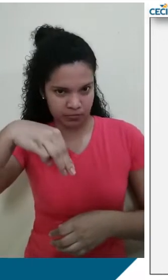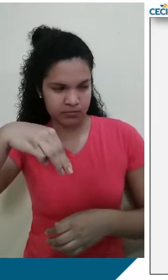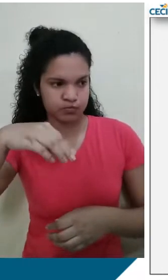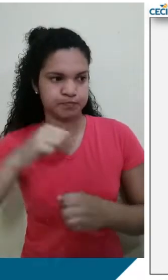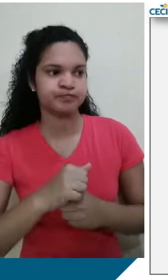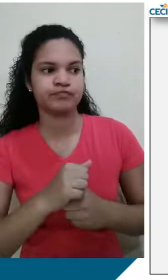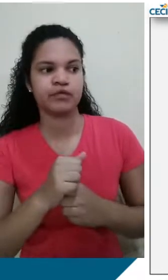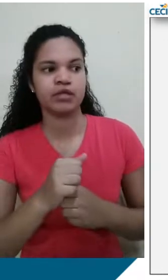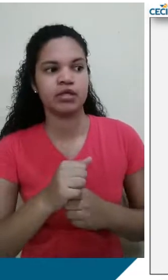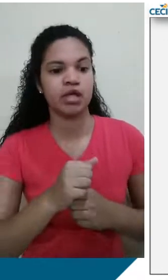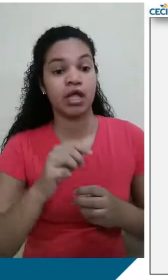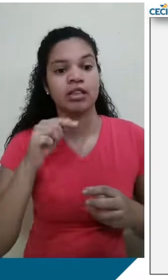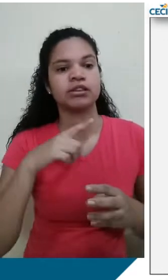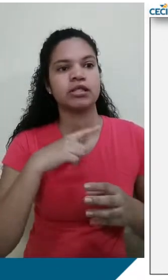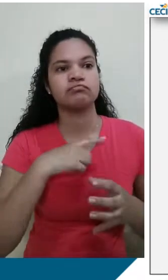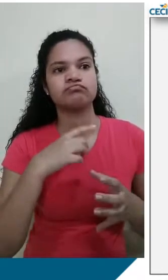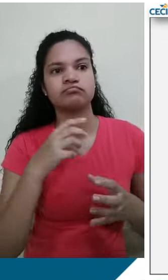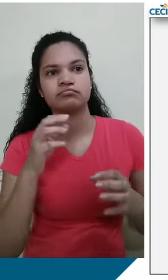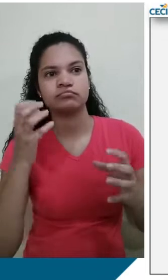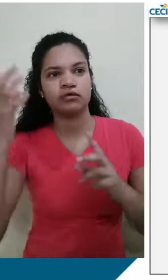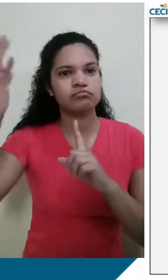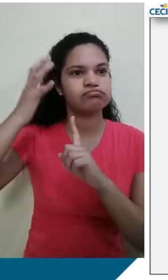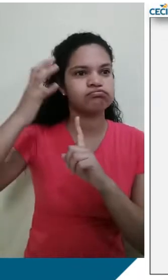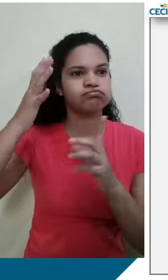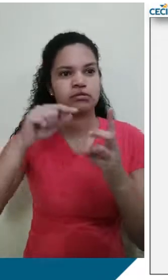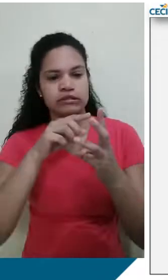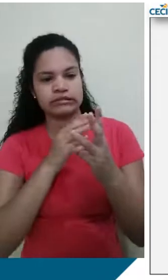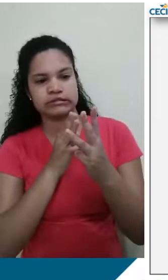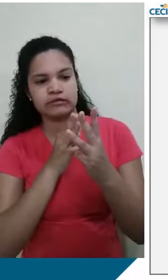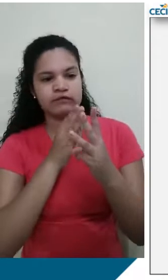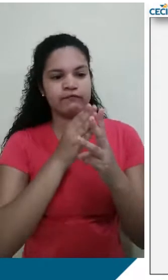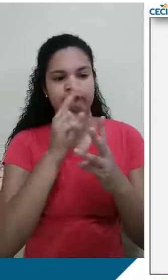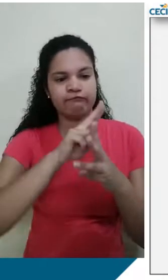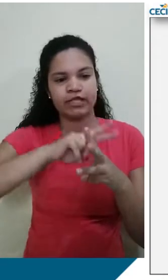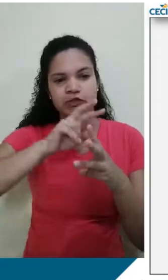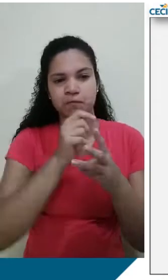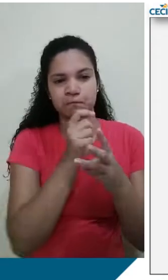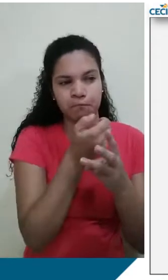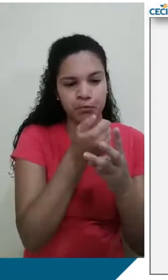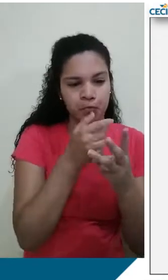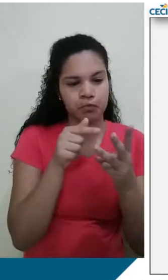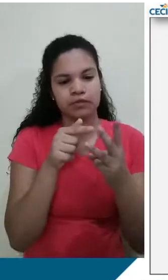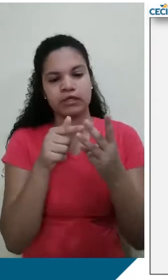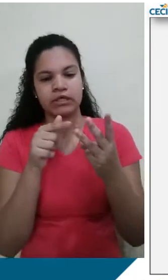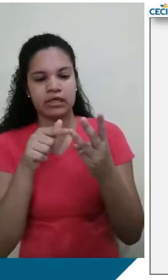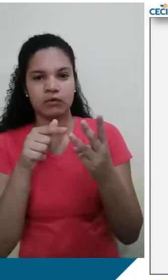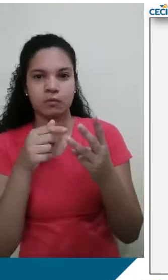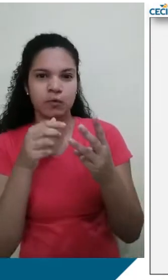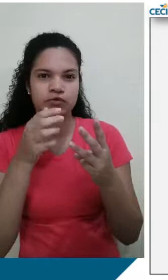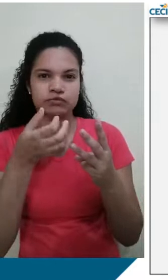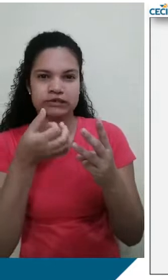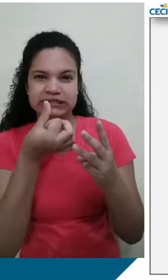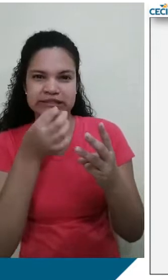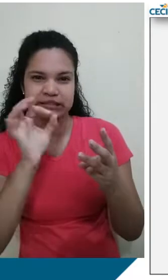2, estimularia o pigmento verde um pouco e o vermelho em cerca de 75%, e isso nos daria a sensação de ver